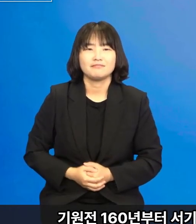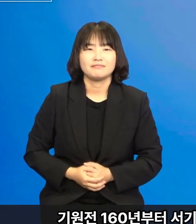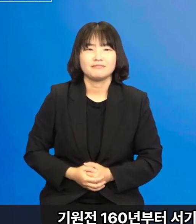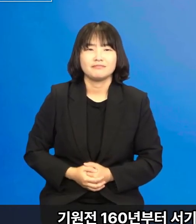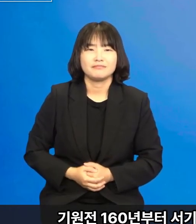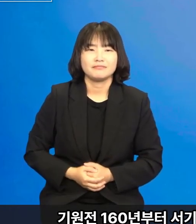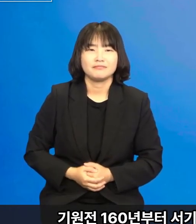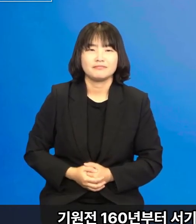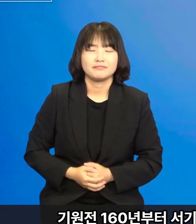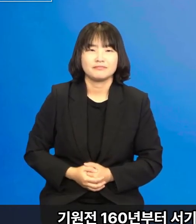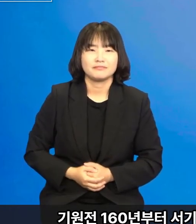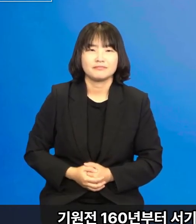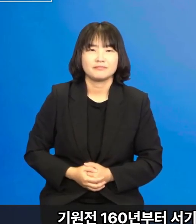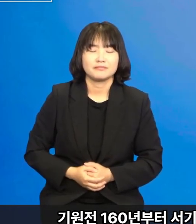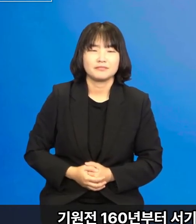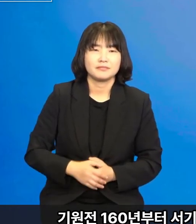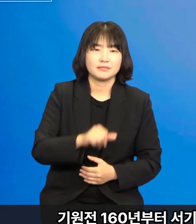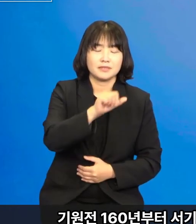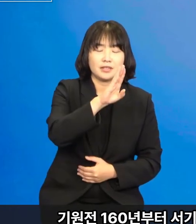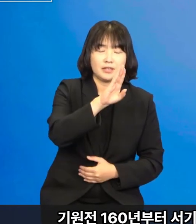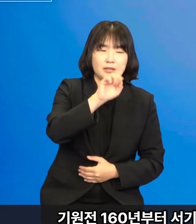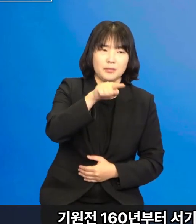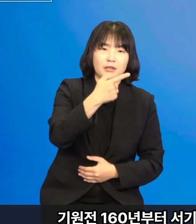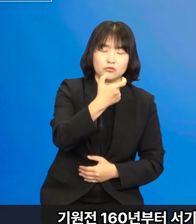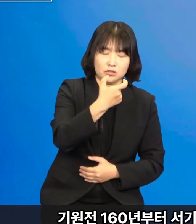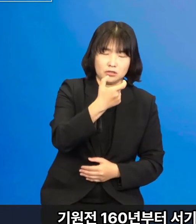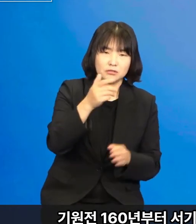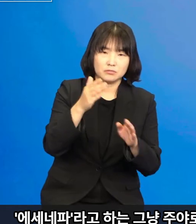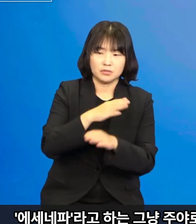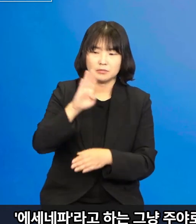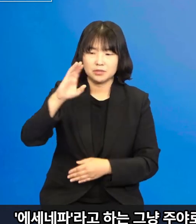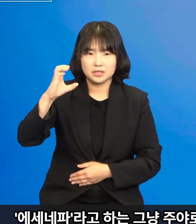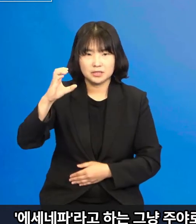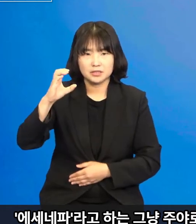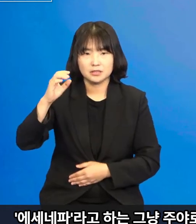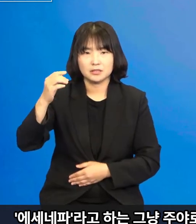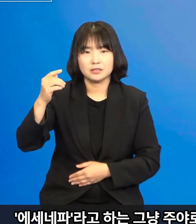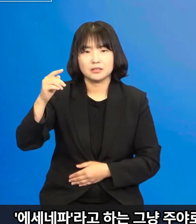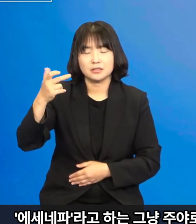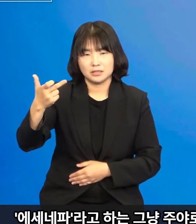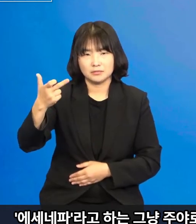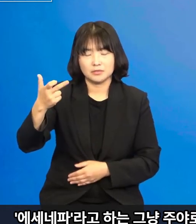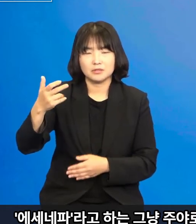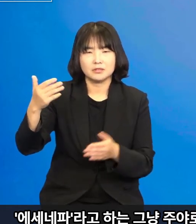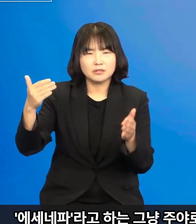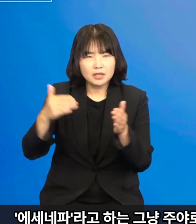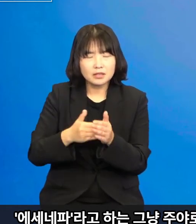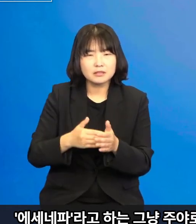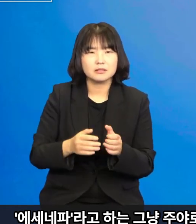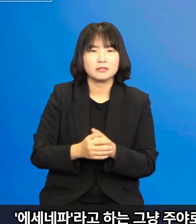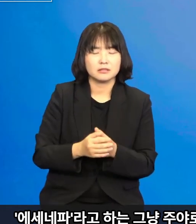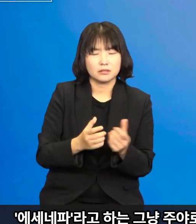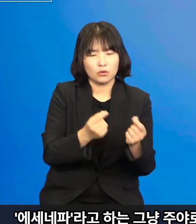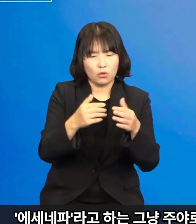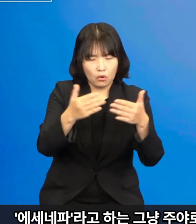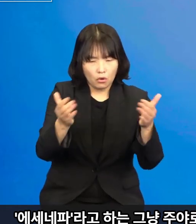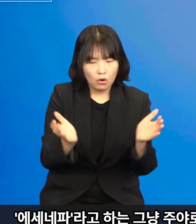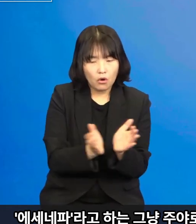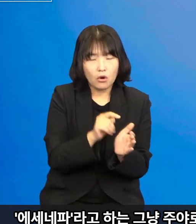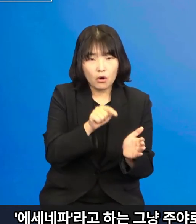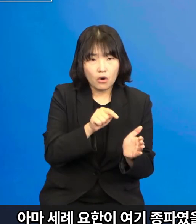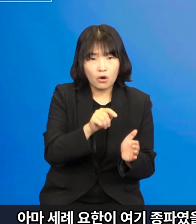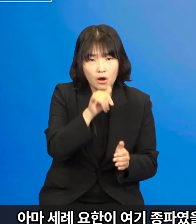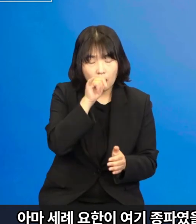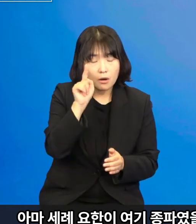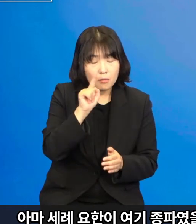기원전 160년부터 서기한 70년까지 어떤 종파가 있었냐면 에세네파라고 하는 그냥 주야로 말씀만 묵상하는 어떤 그